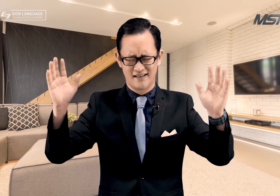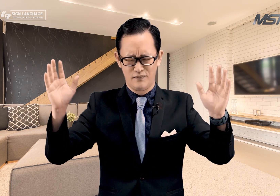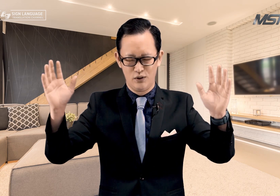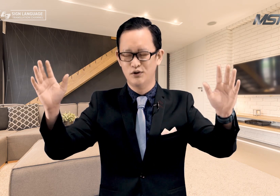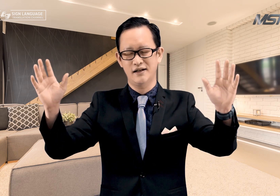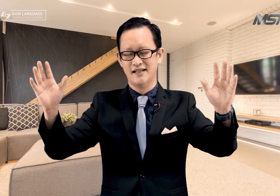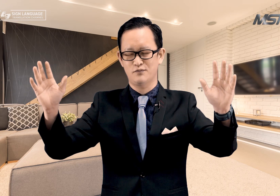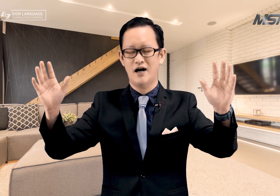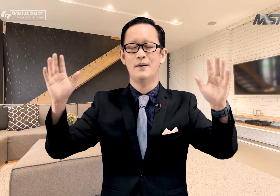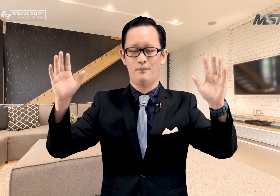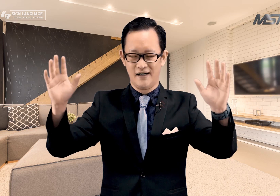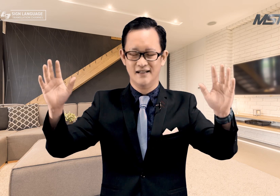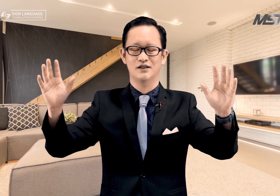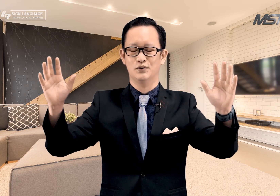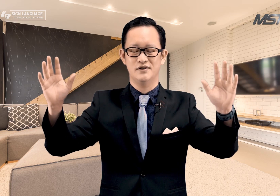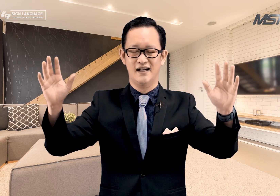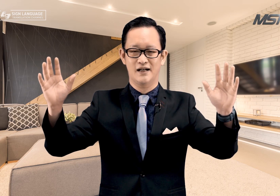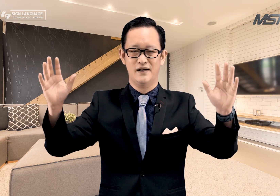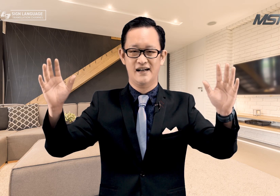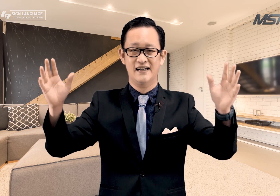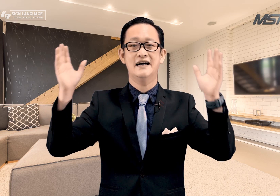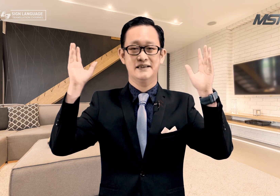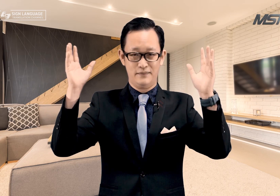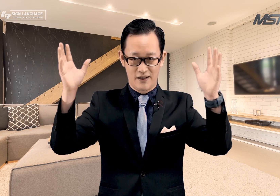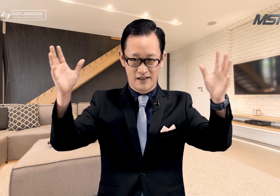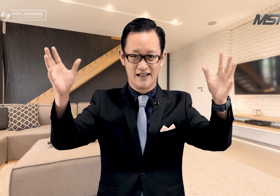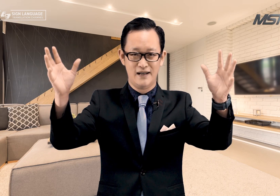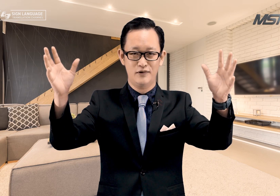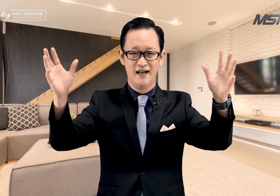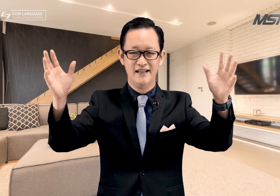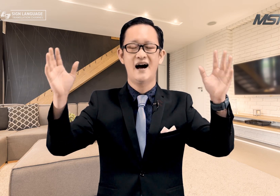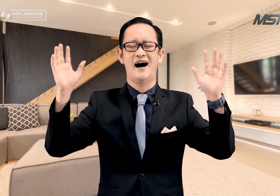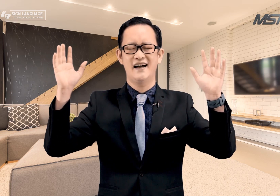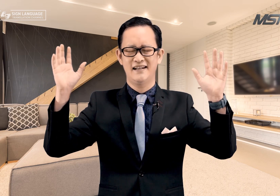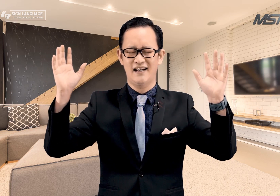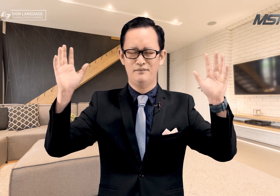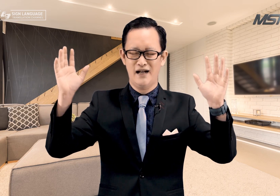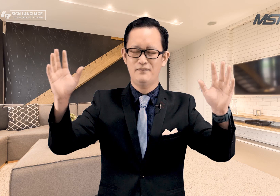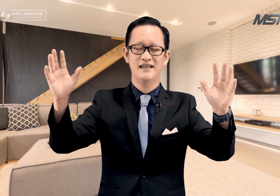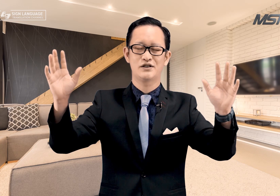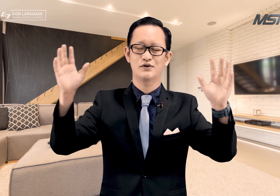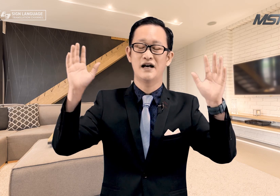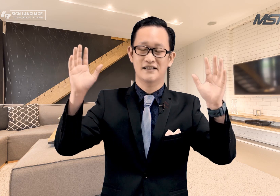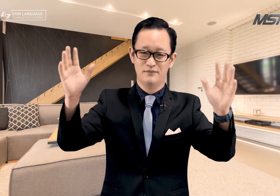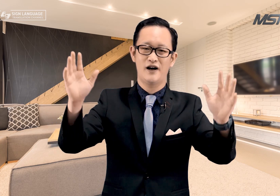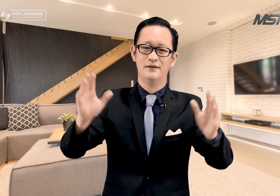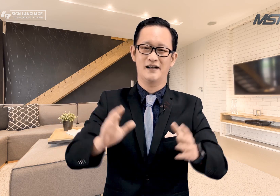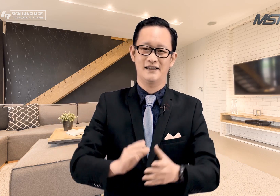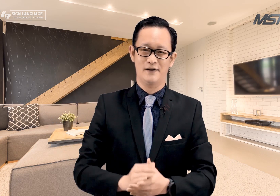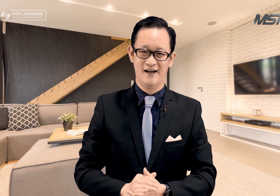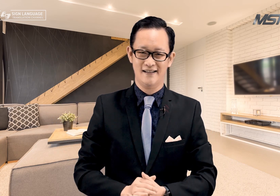yang senantiasa menuntun kita semua pada seluruh jalan kebenaran. Terimalah berkat yang mulia ini hanya di dalam nama Yesus.